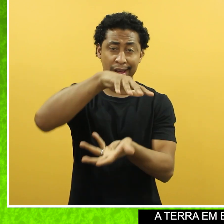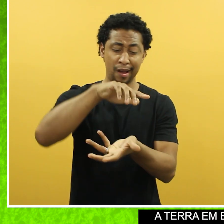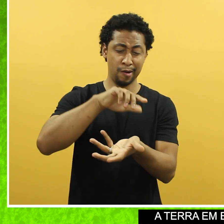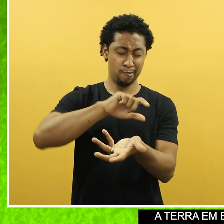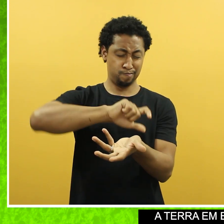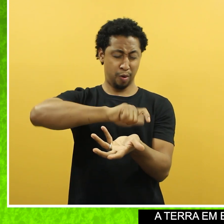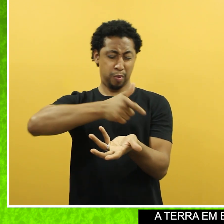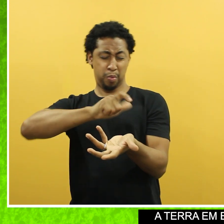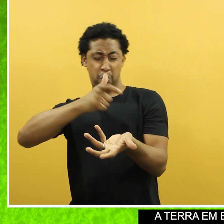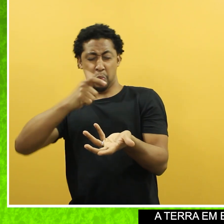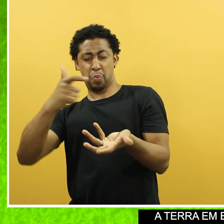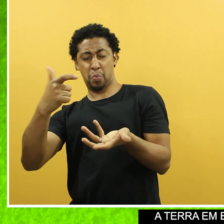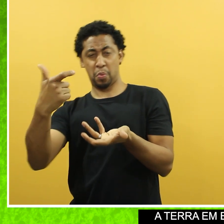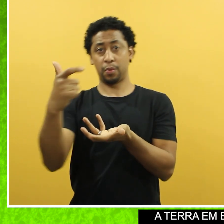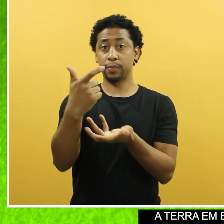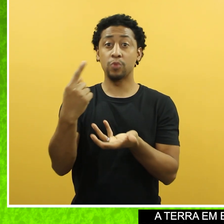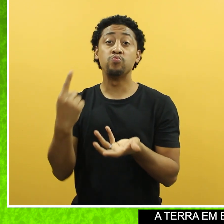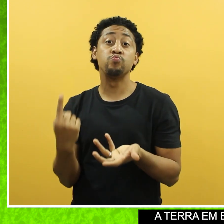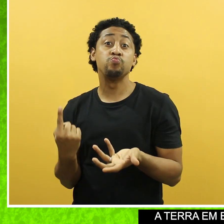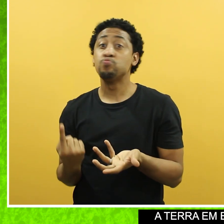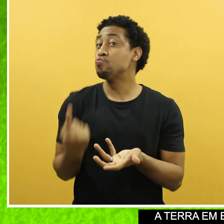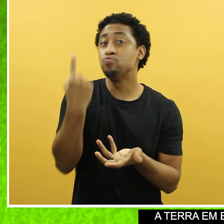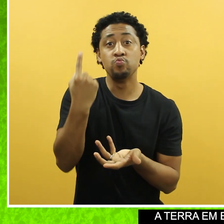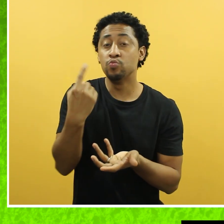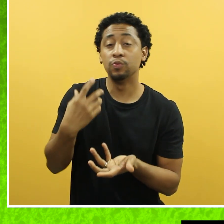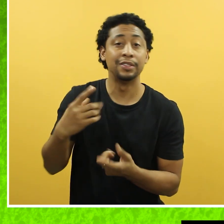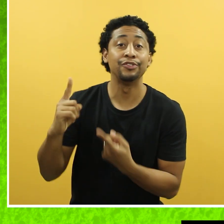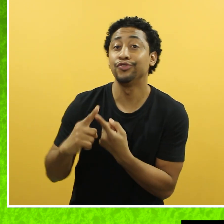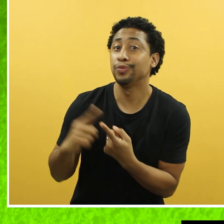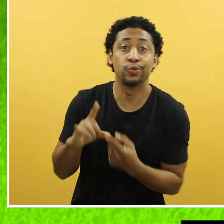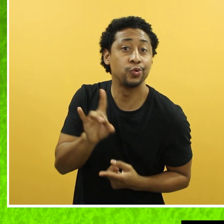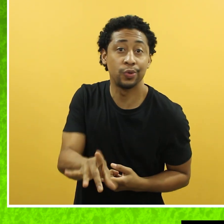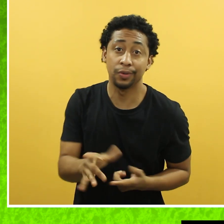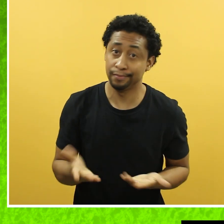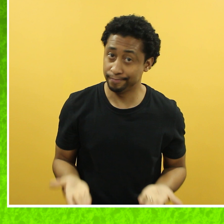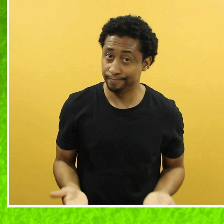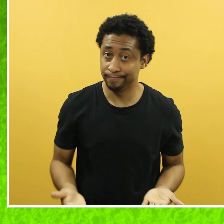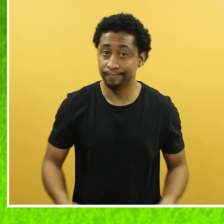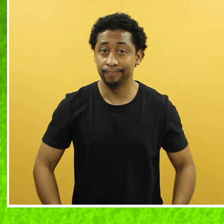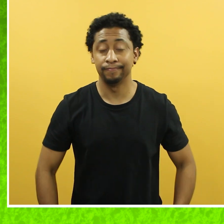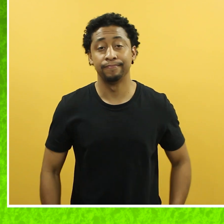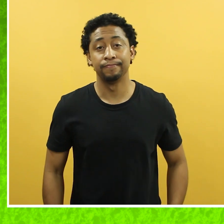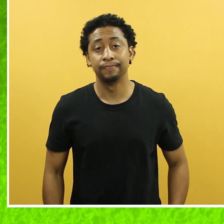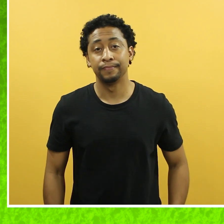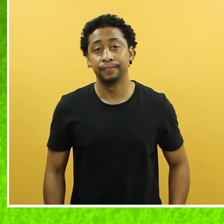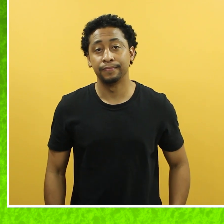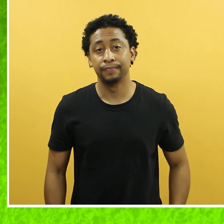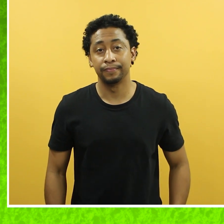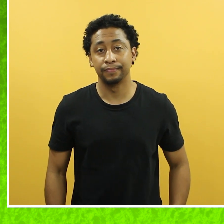a Terra em breve seria coberta pela descendência de um só par.